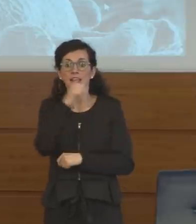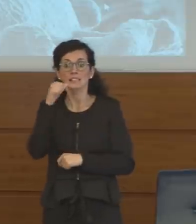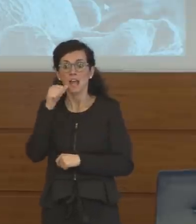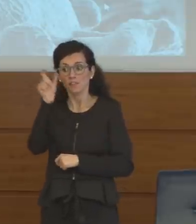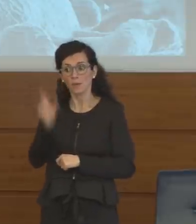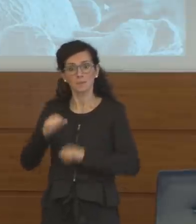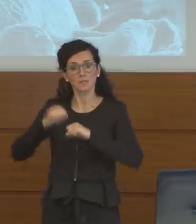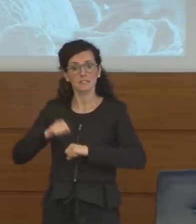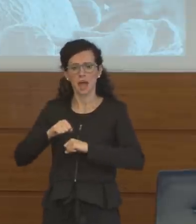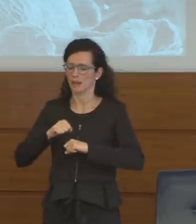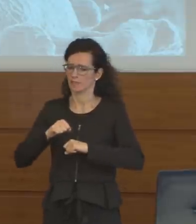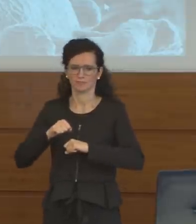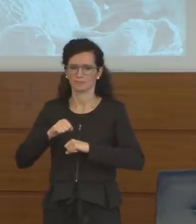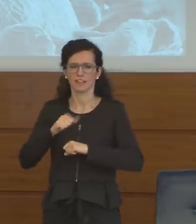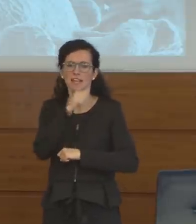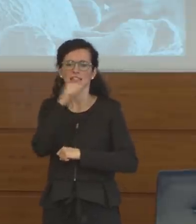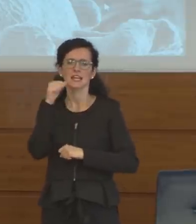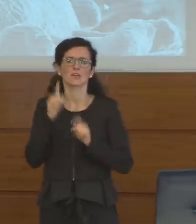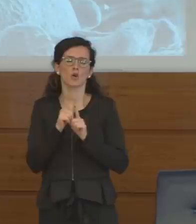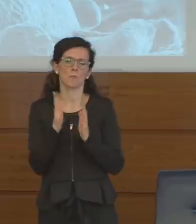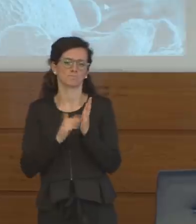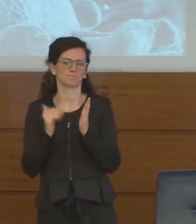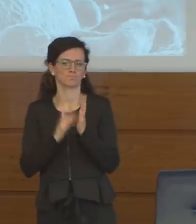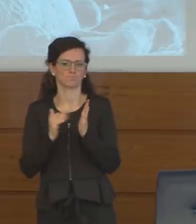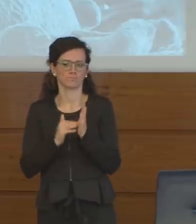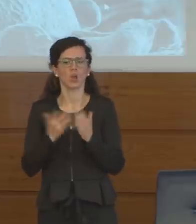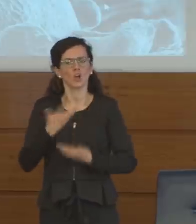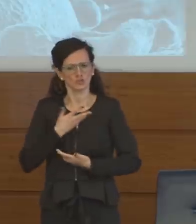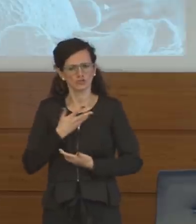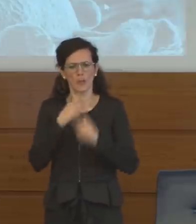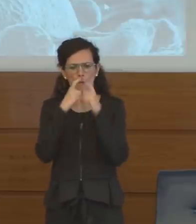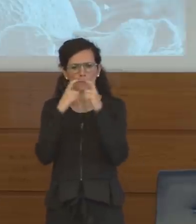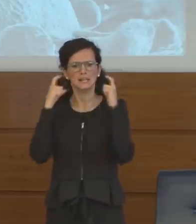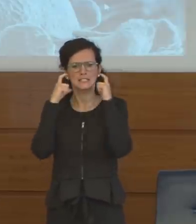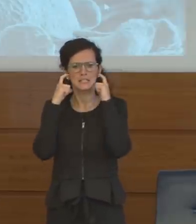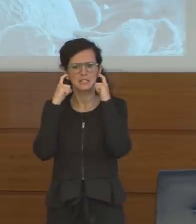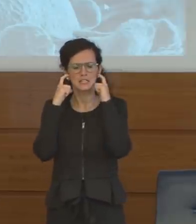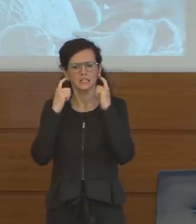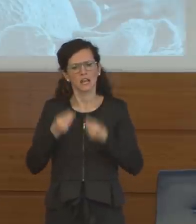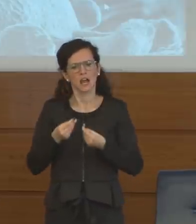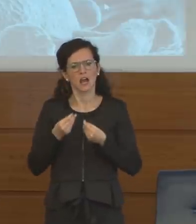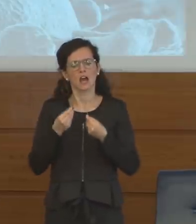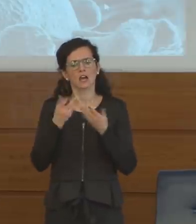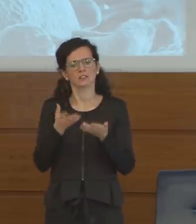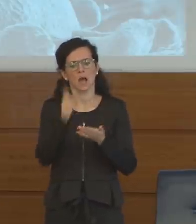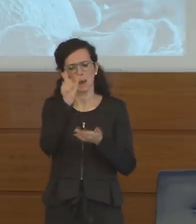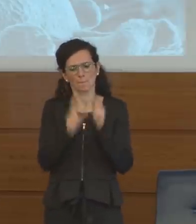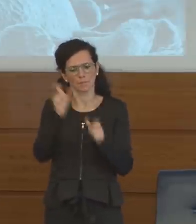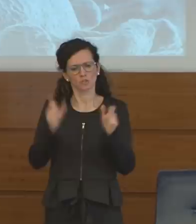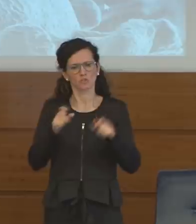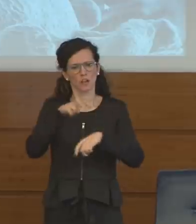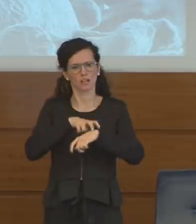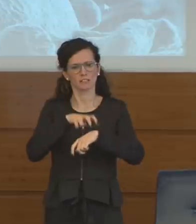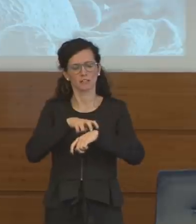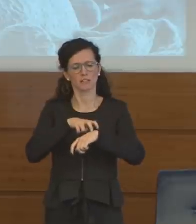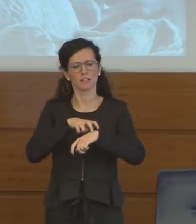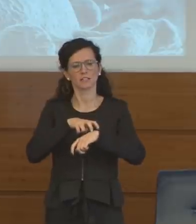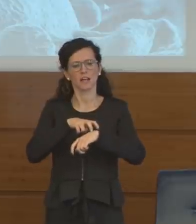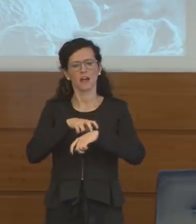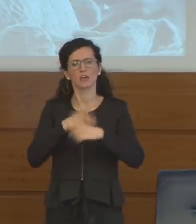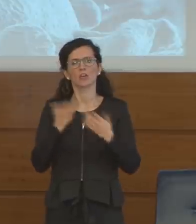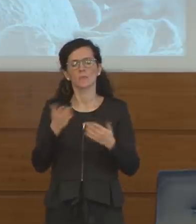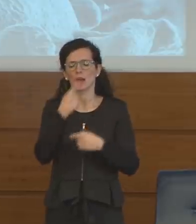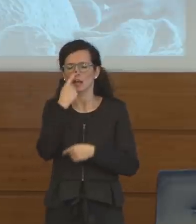servono sostanzialmente come misura di precauzione. Ci sono delle mascherine che invece vengono date al personale sanitario, ma sono quelle